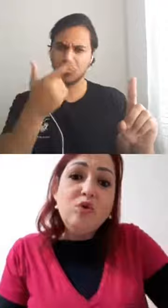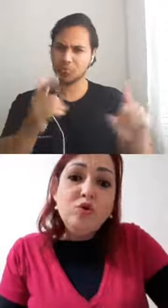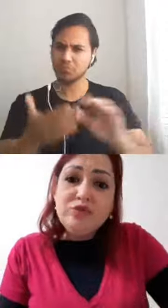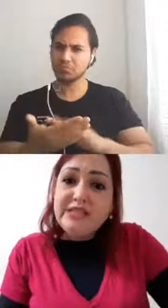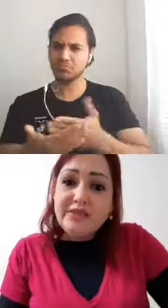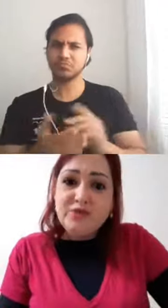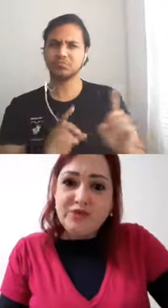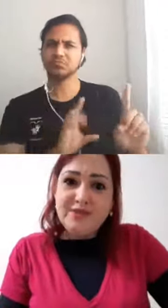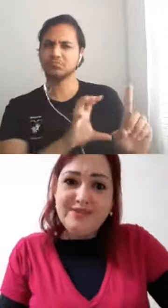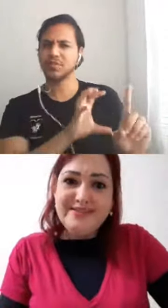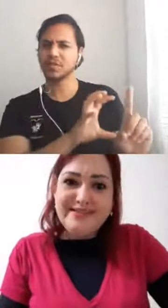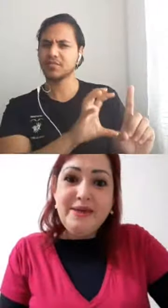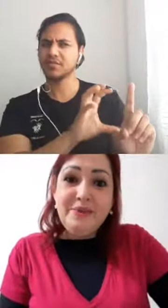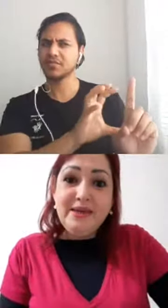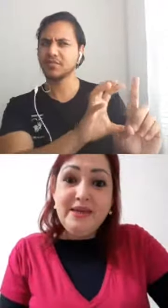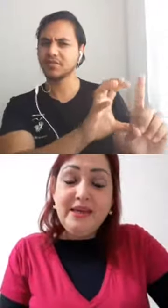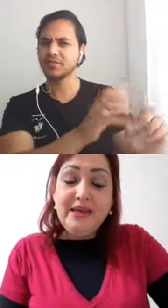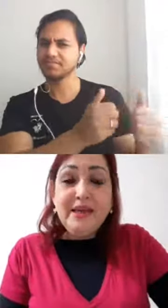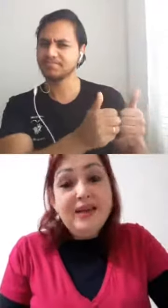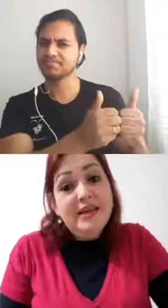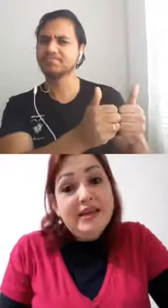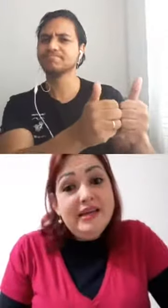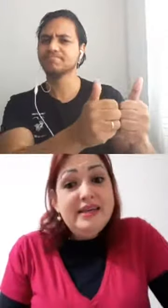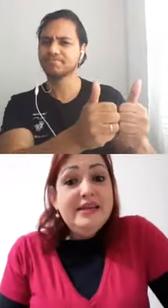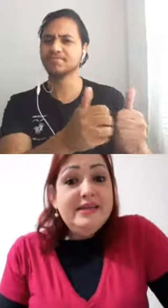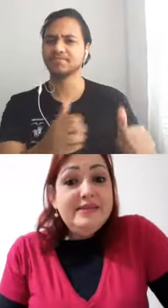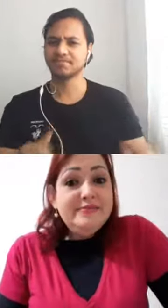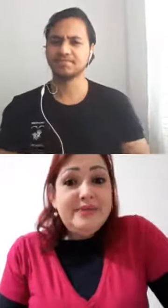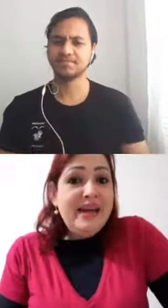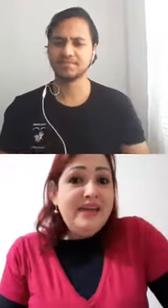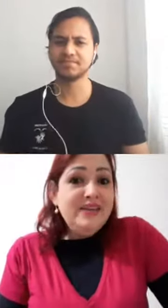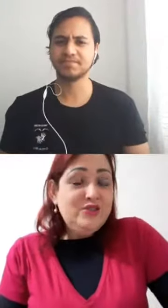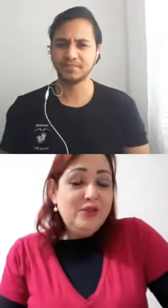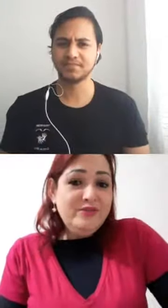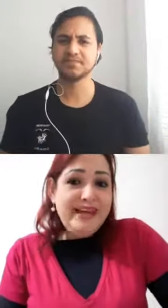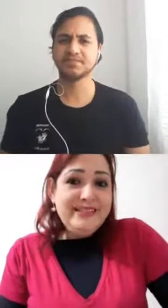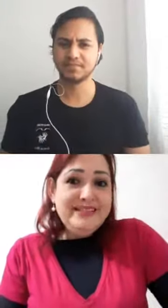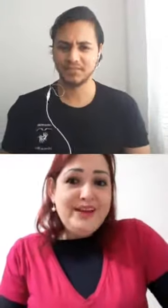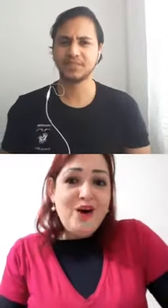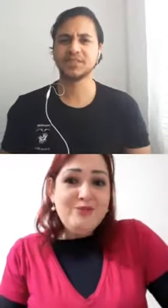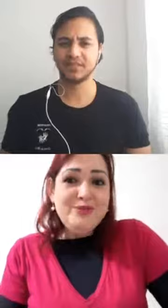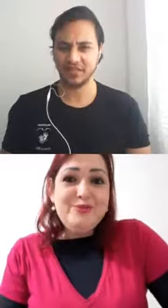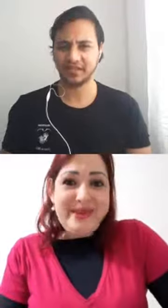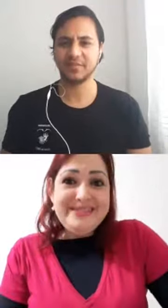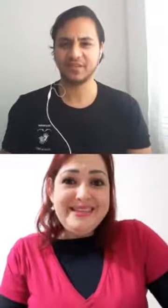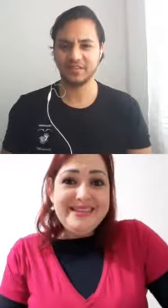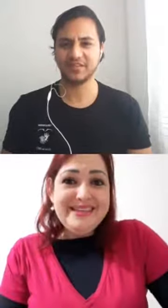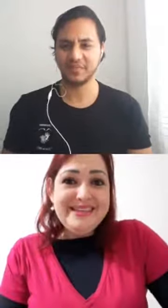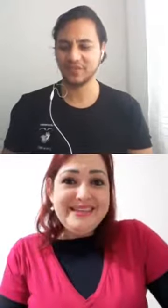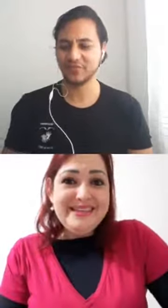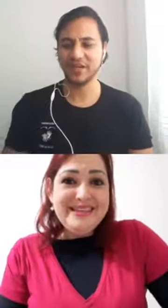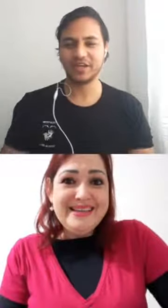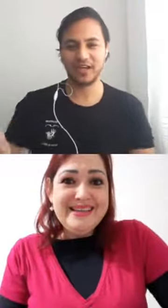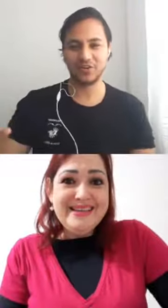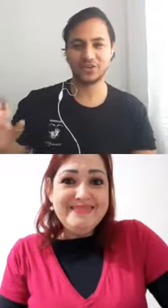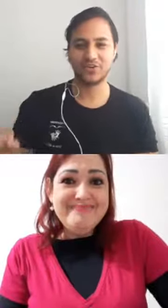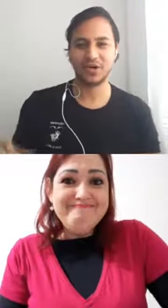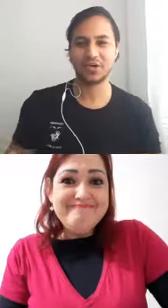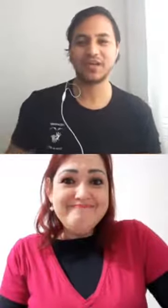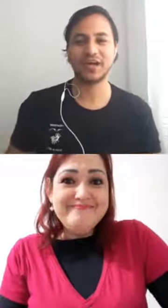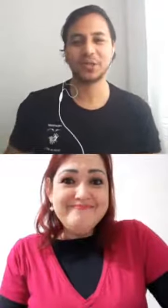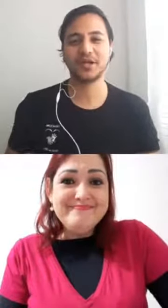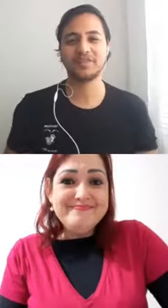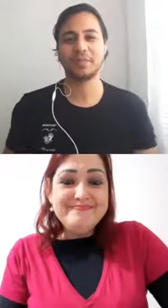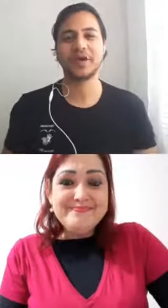são conduzidos, sabe? E aí isso acontece, né, Robson? Não é assim? Exatamente, é assim mesmo. E tá no nosso